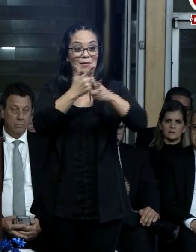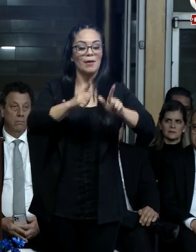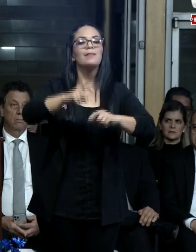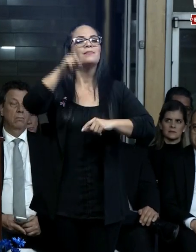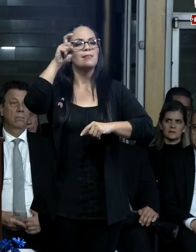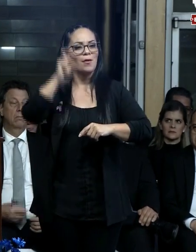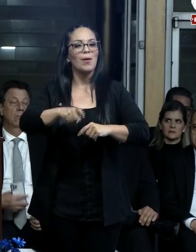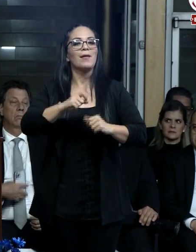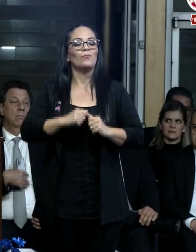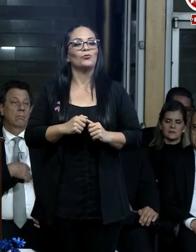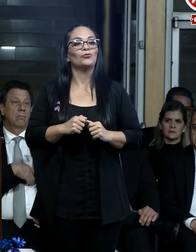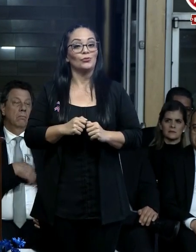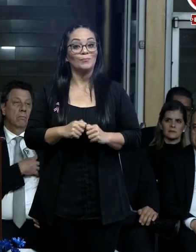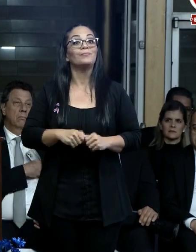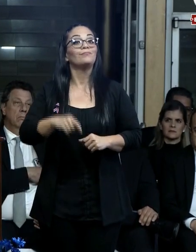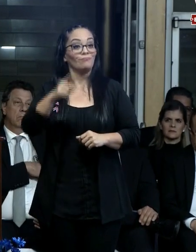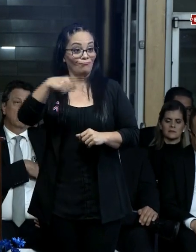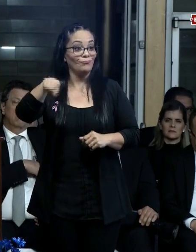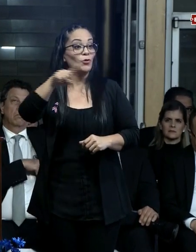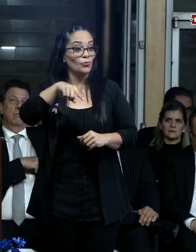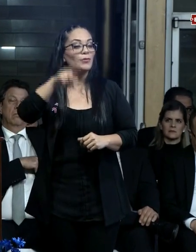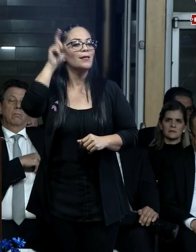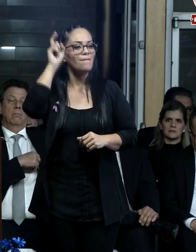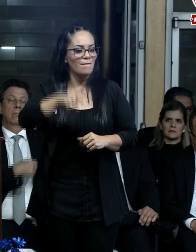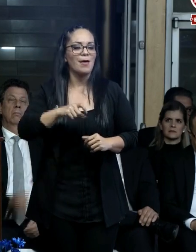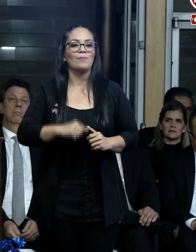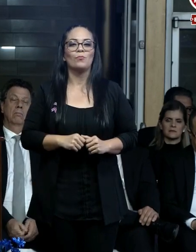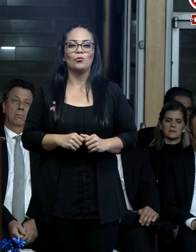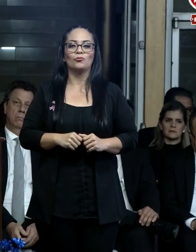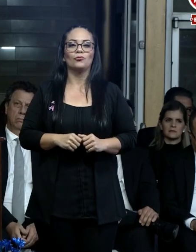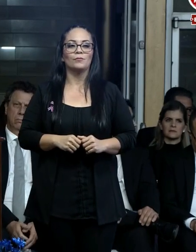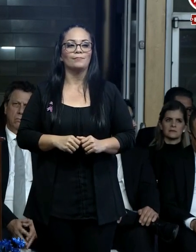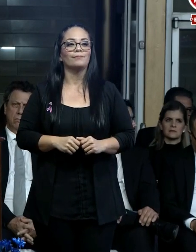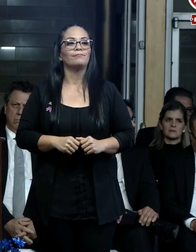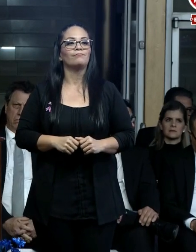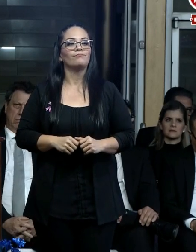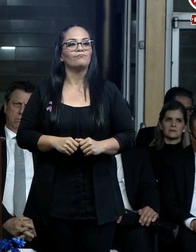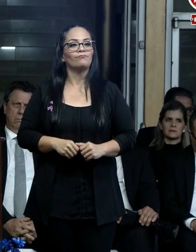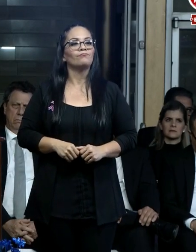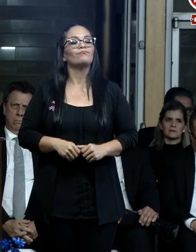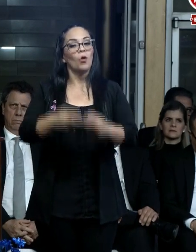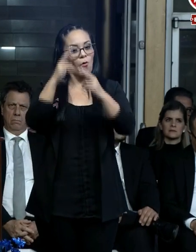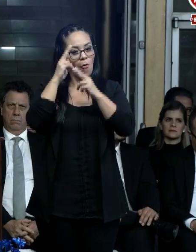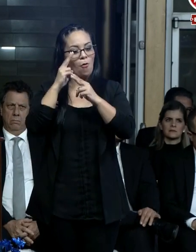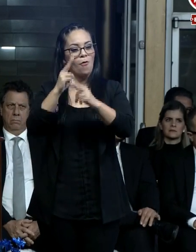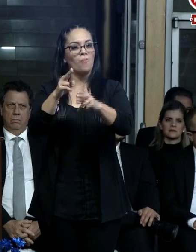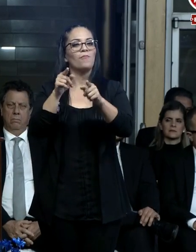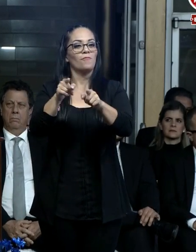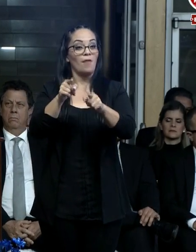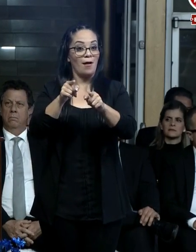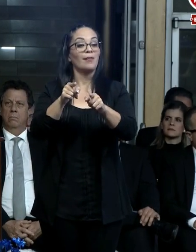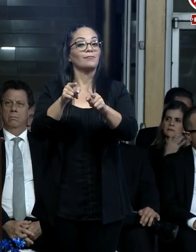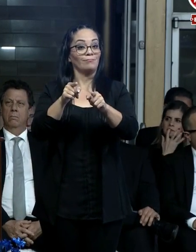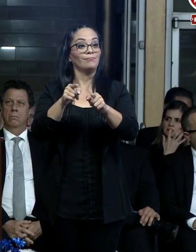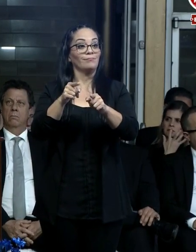debemos, compatriotas, ejercer honrada, pero sobre todo